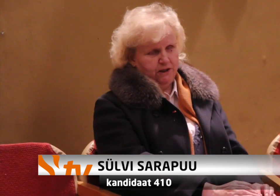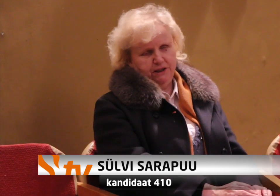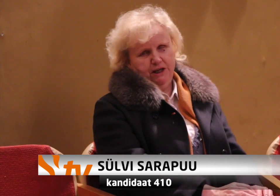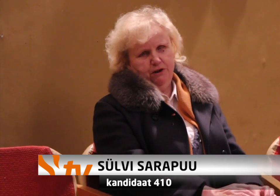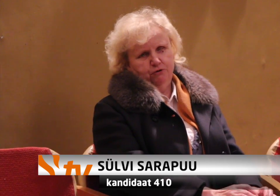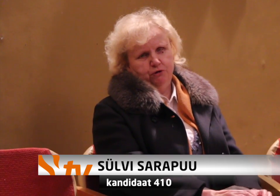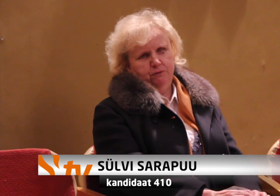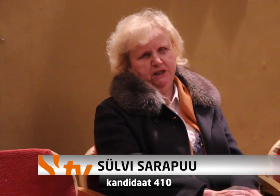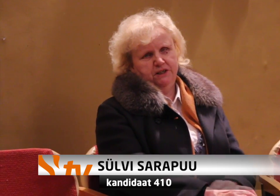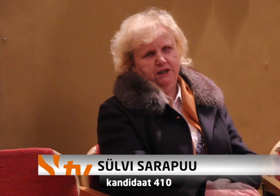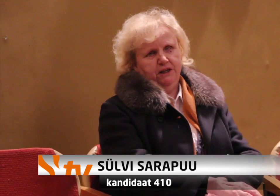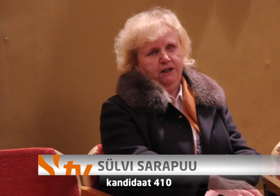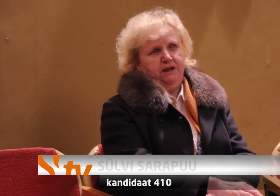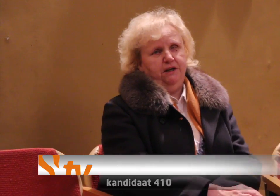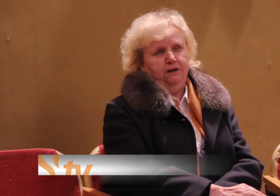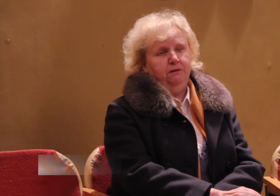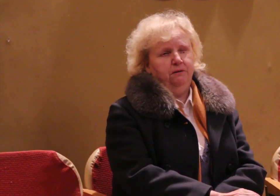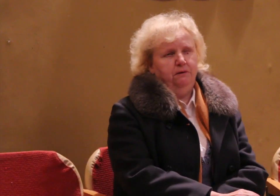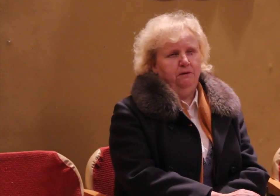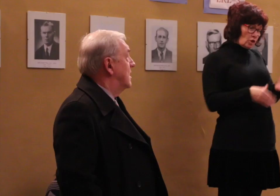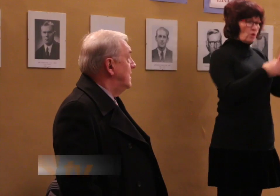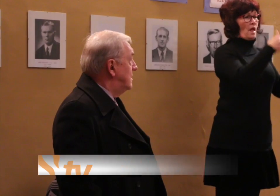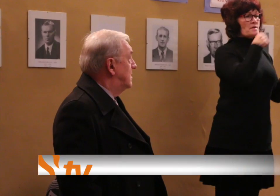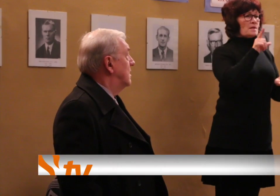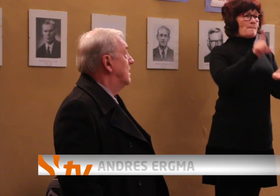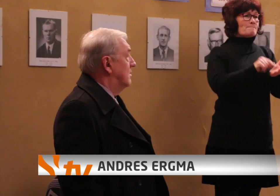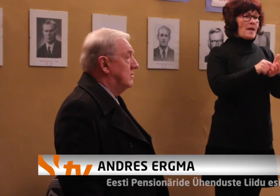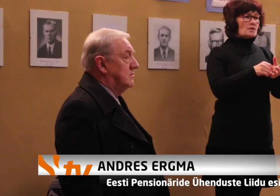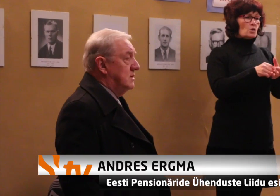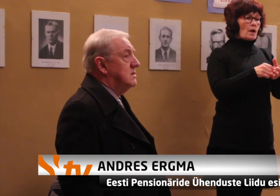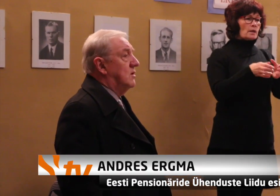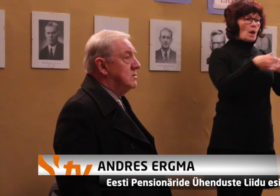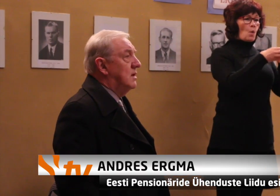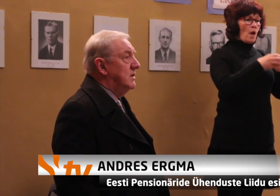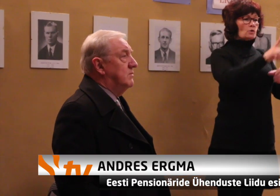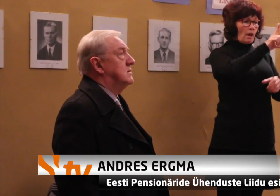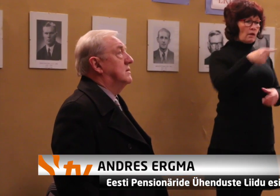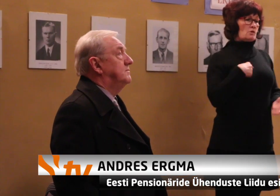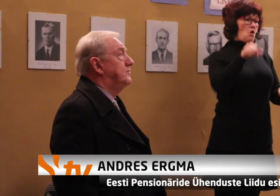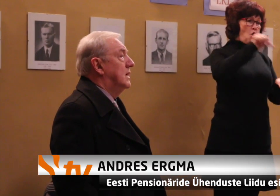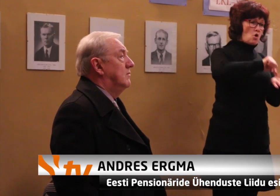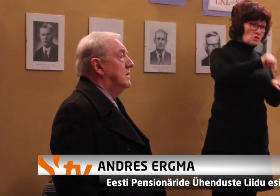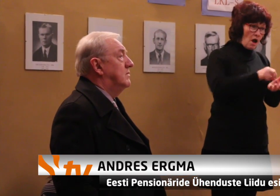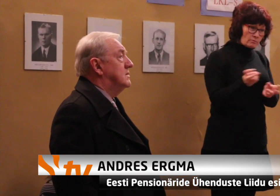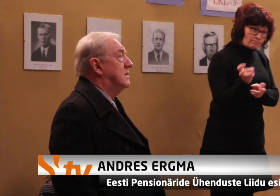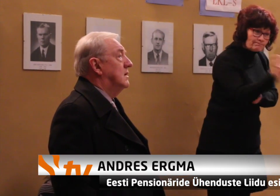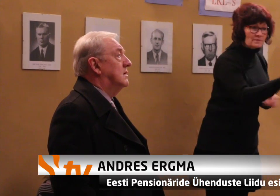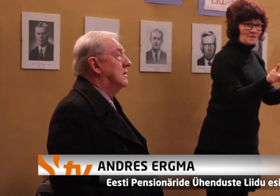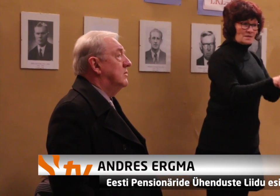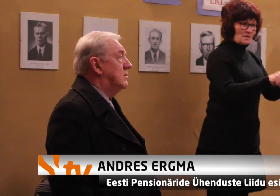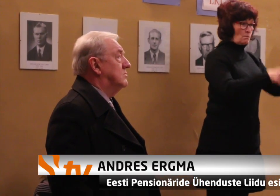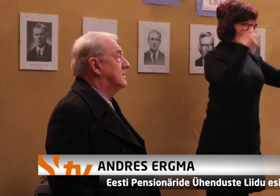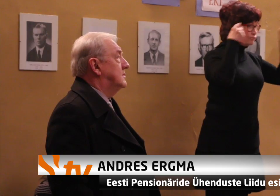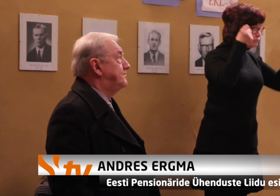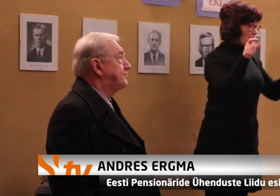Olen aastaid elanud Soomes ja... Ja liit võttis ka osa mitmest